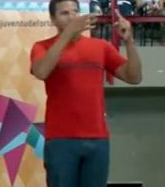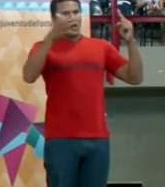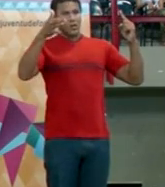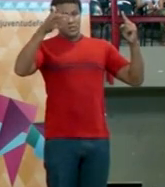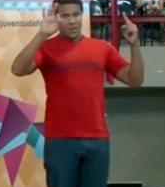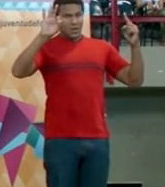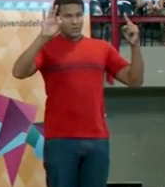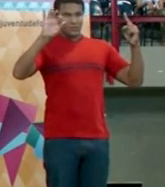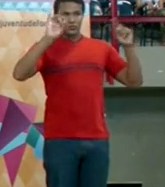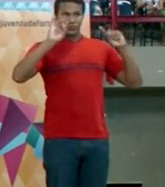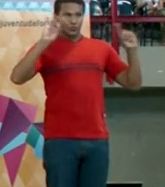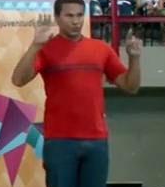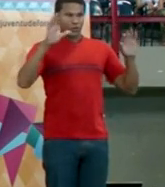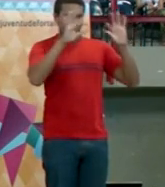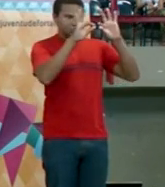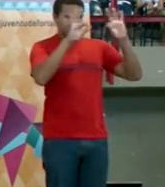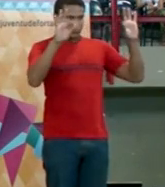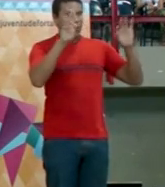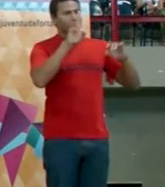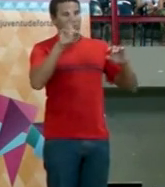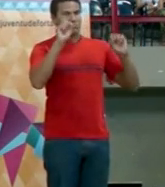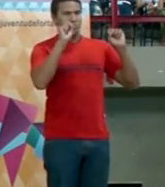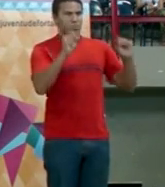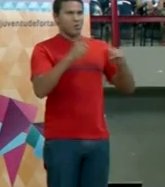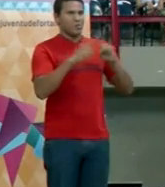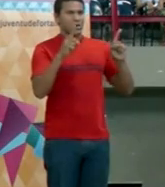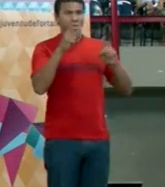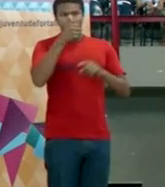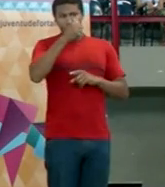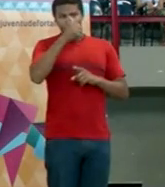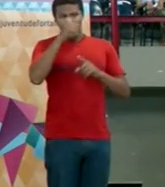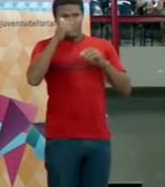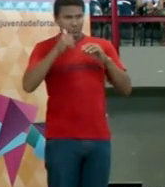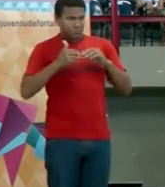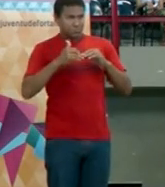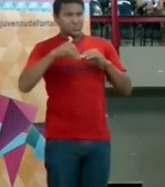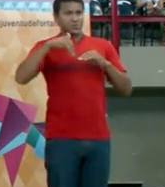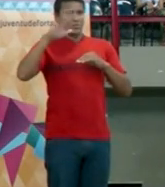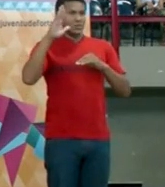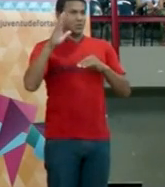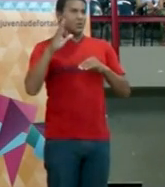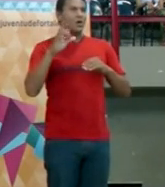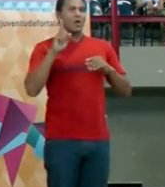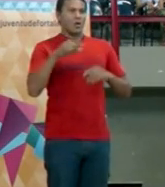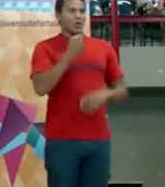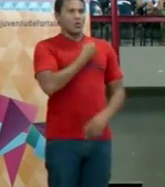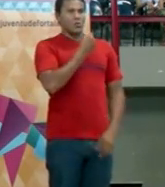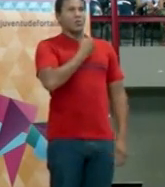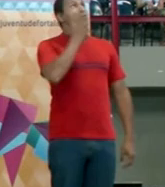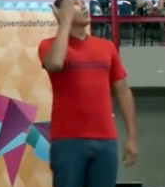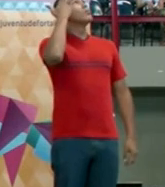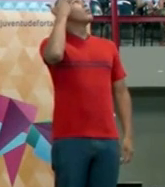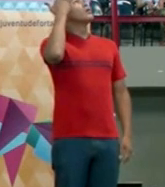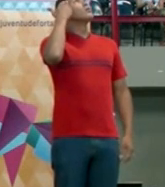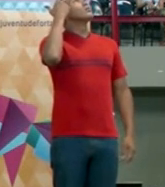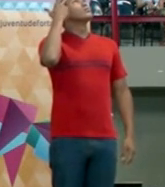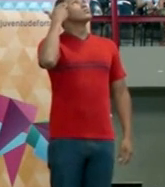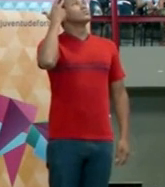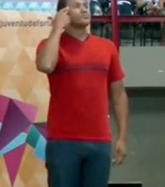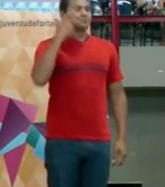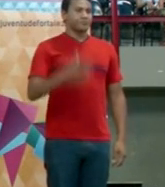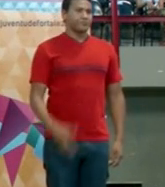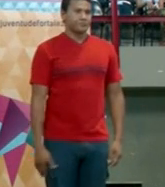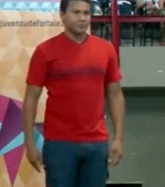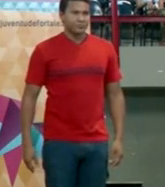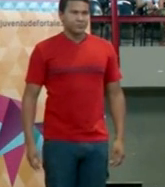certo? Água, cooperação e conscientização na sua forma de uso. O que é que você vai falar e convencer o leitor sobre